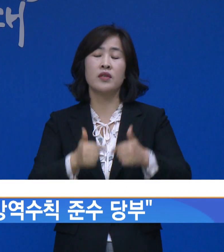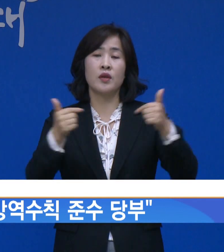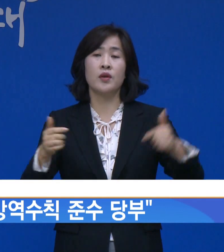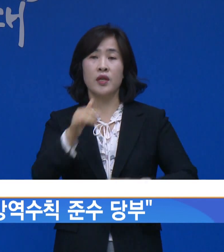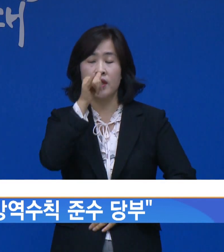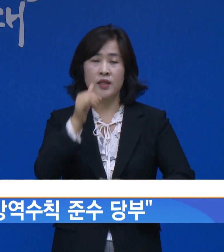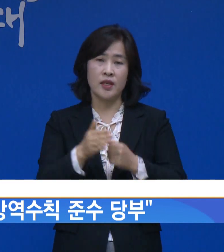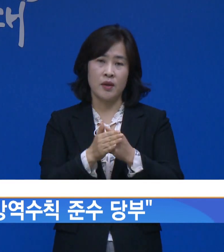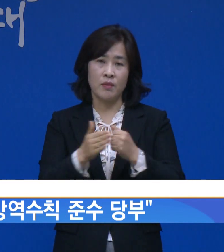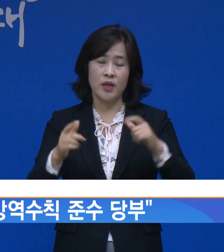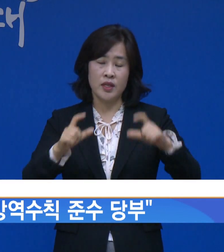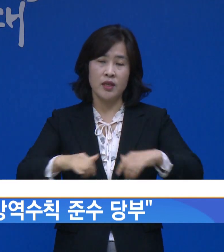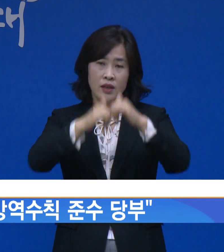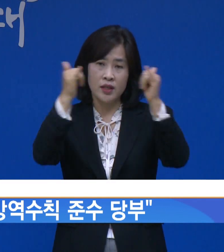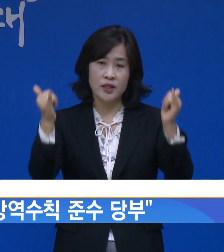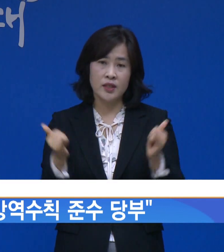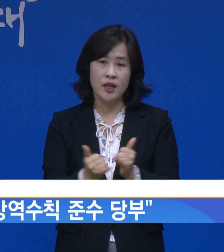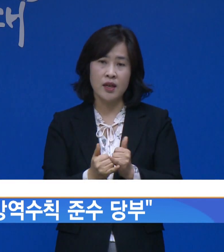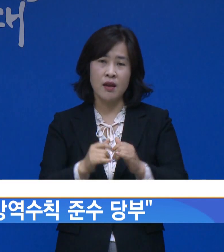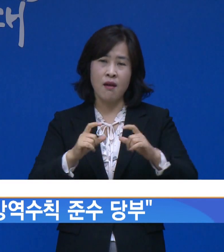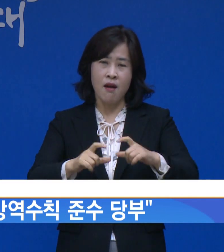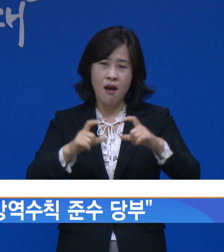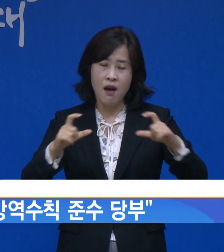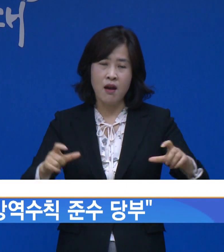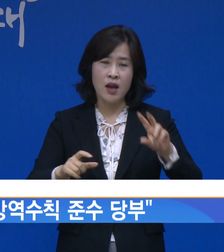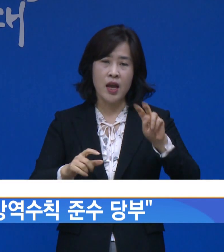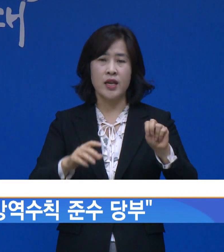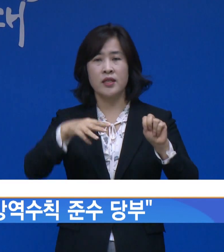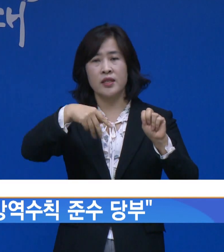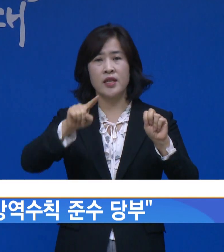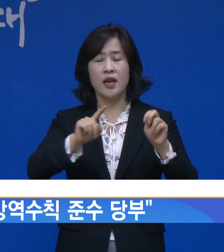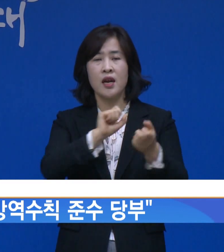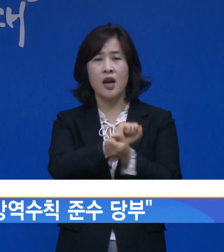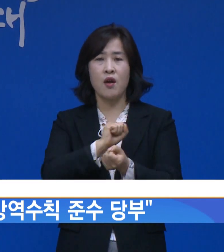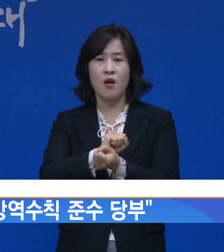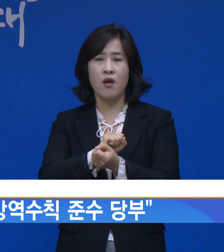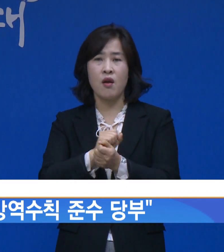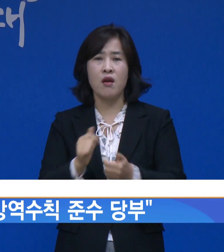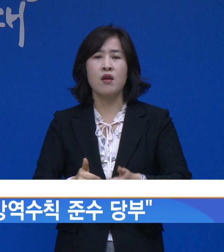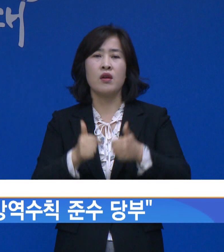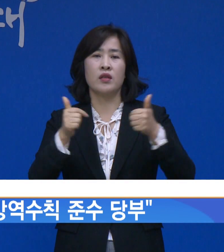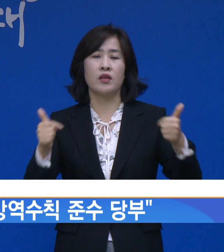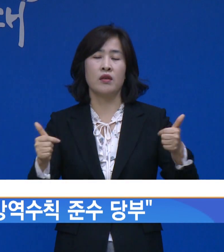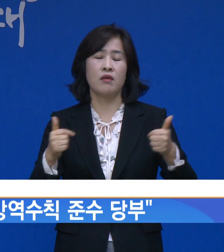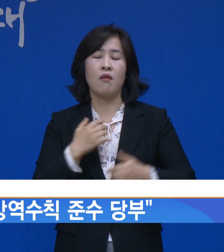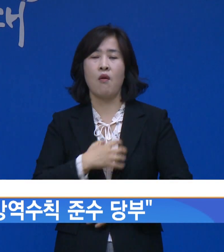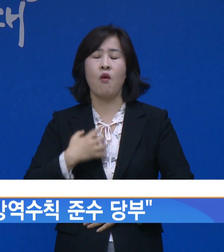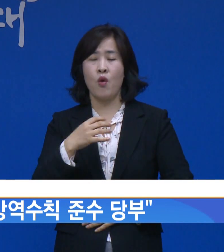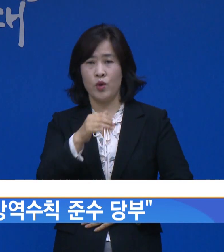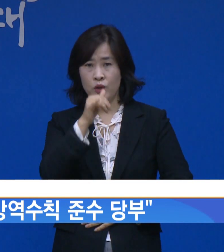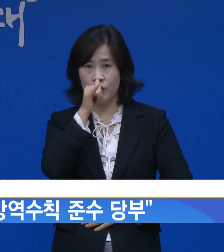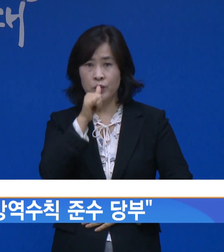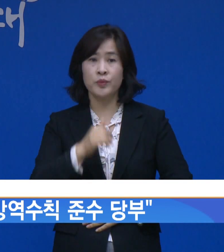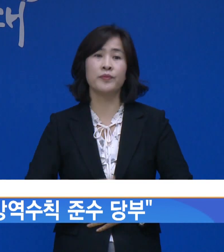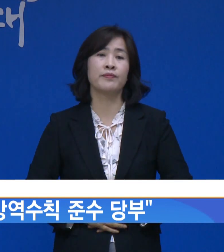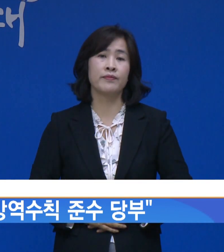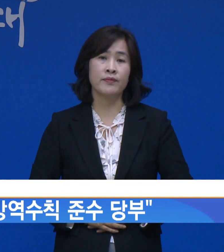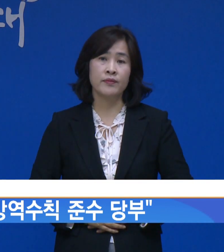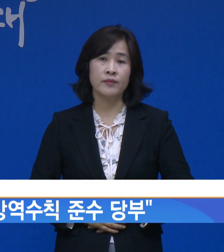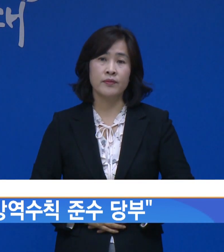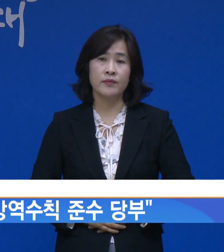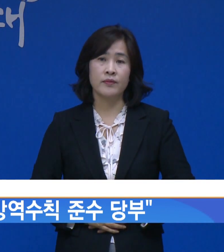때문에 지역사회에 광범위하게 N차 감염으로 이어지는 것은 아닌지 우려가